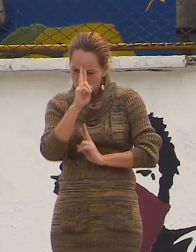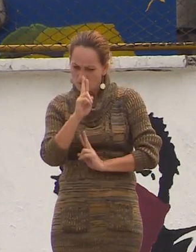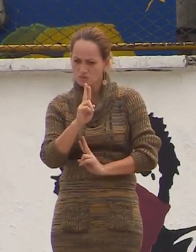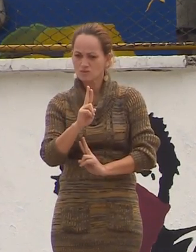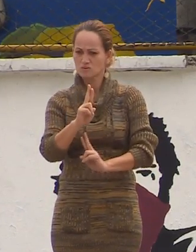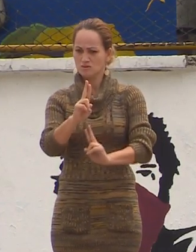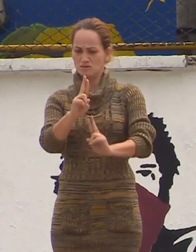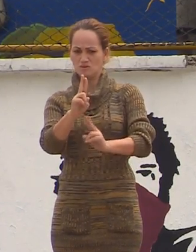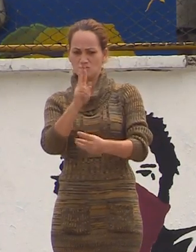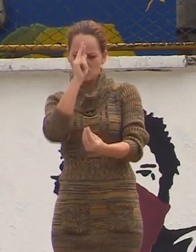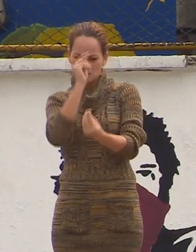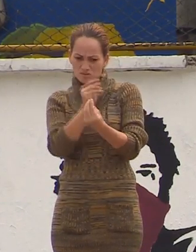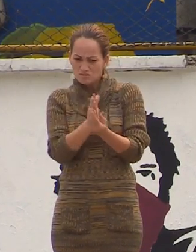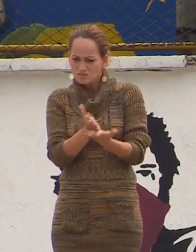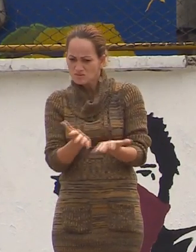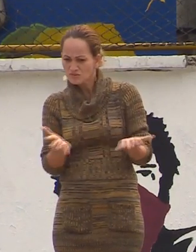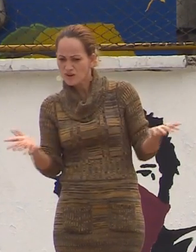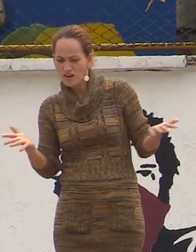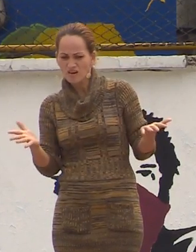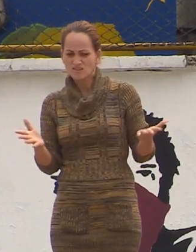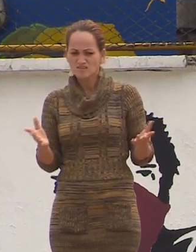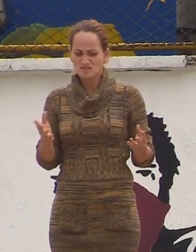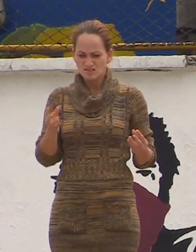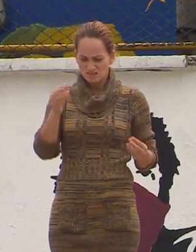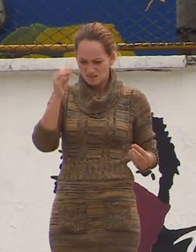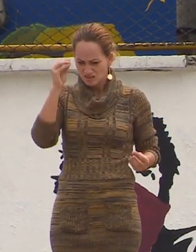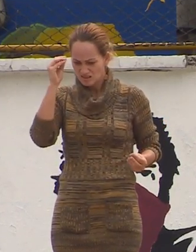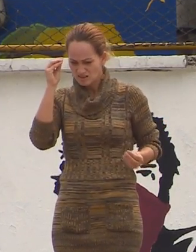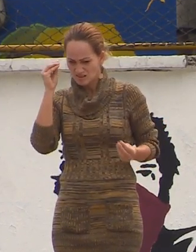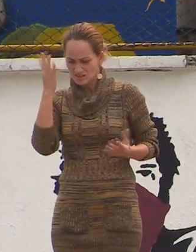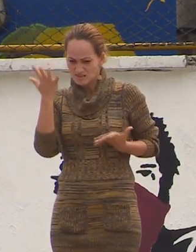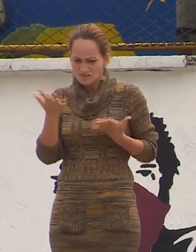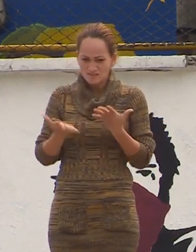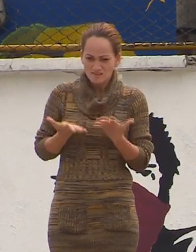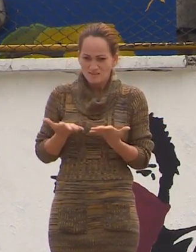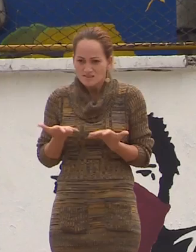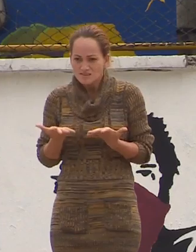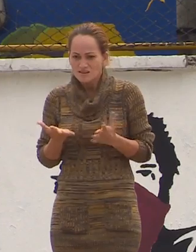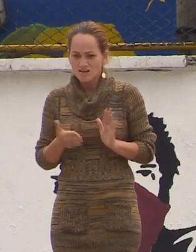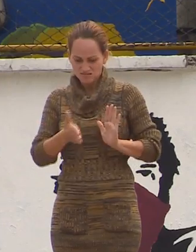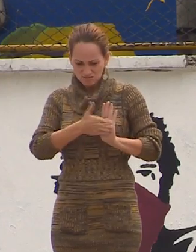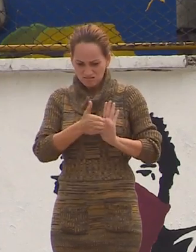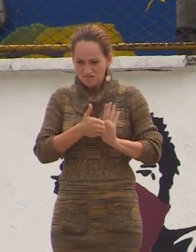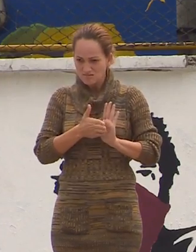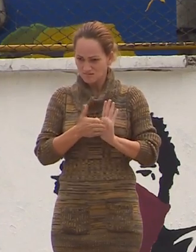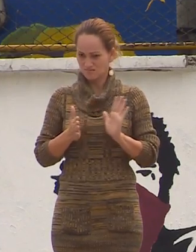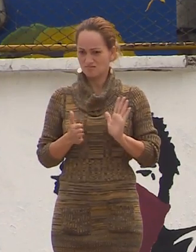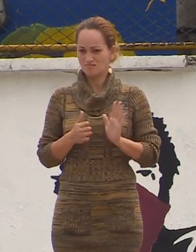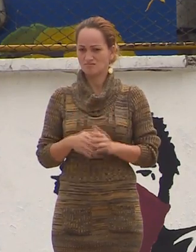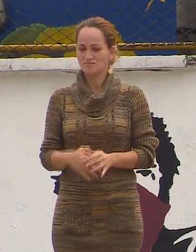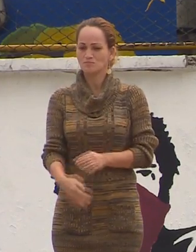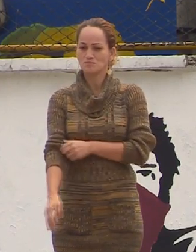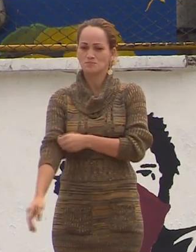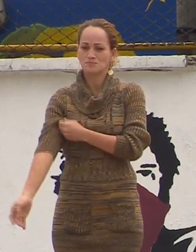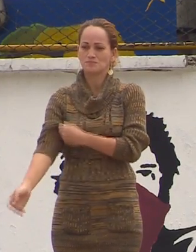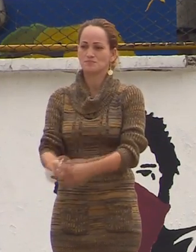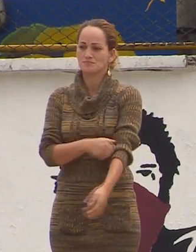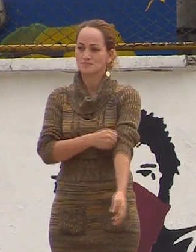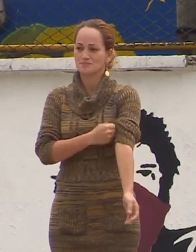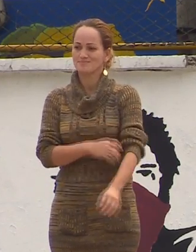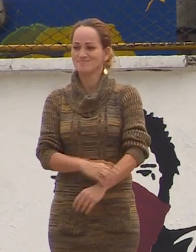reconocimiento de las diferencias dialogadas, a la deliberación argumentada.